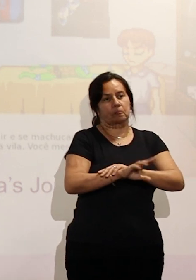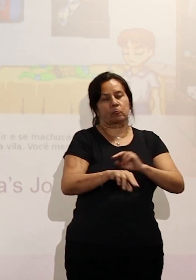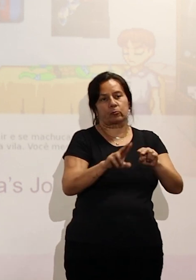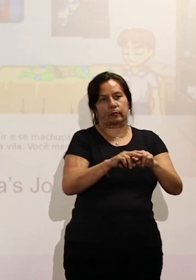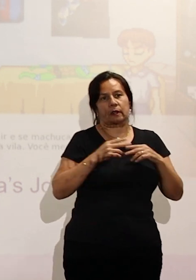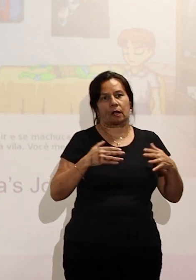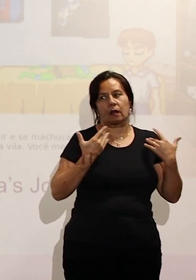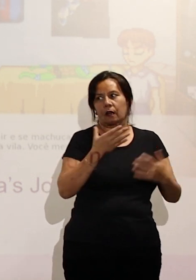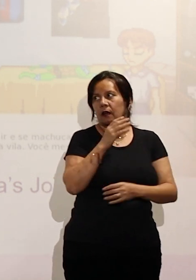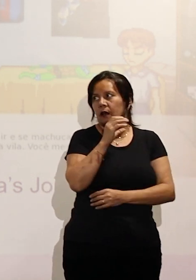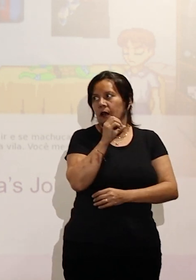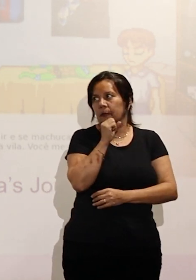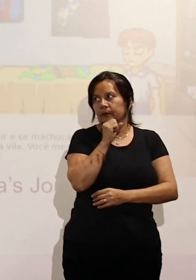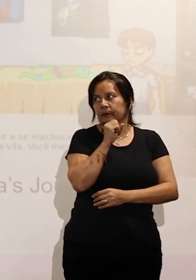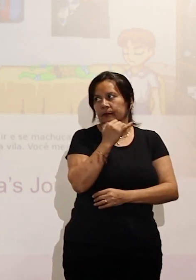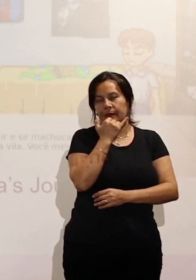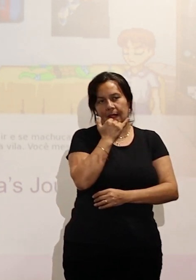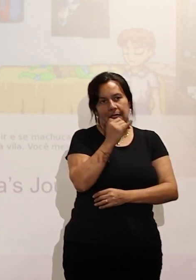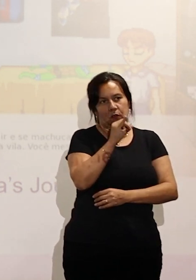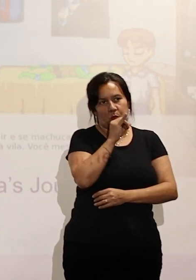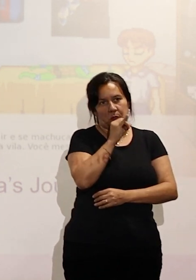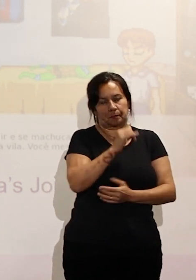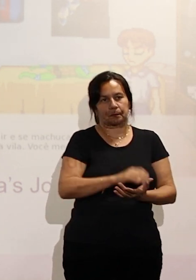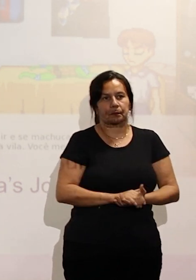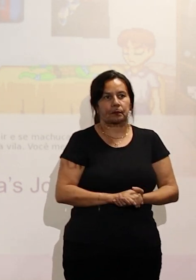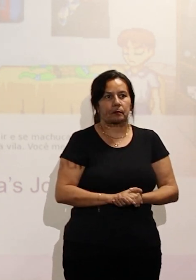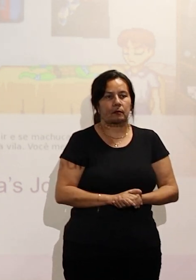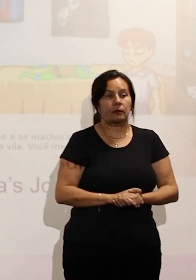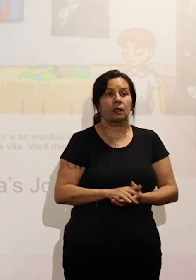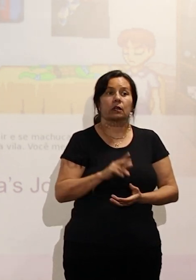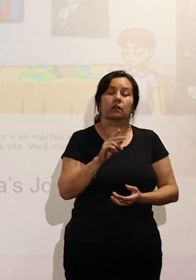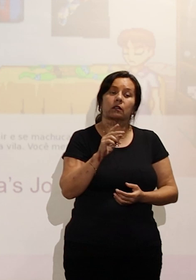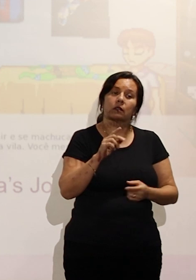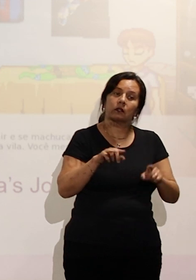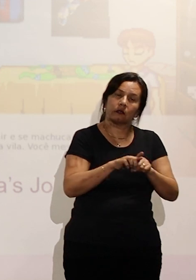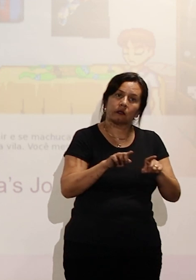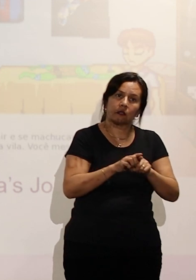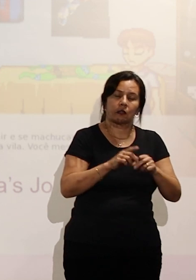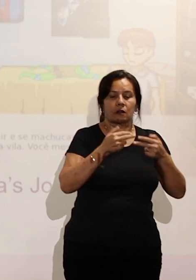O microfone tinha dado uma bugadinha. Ah, em,